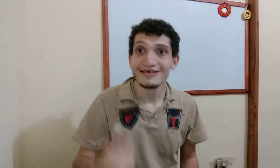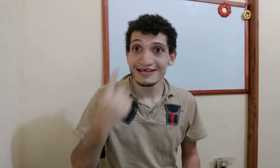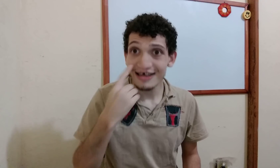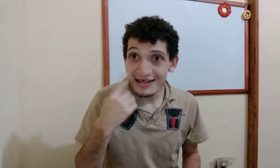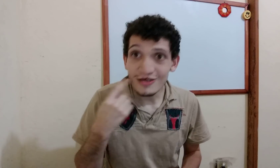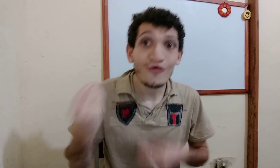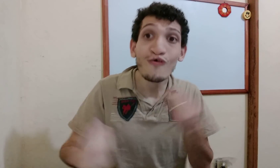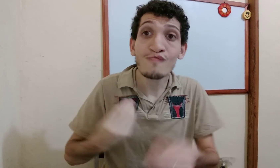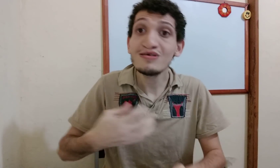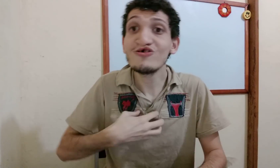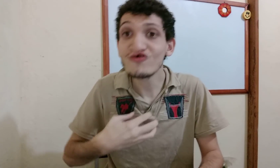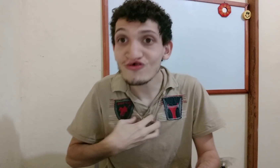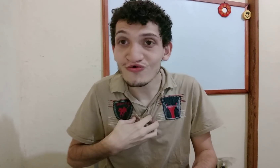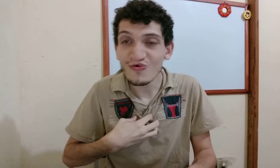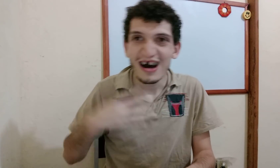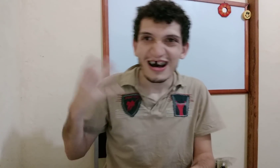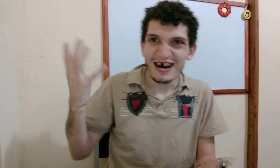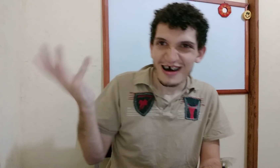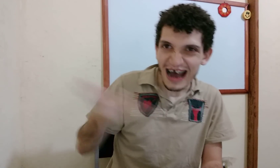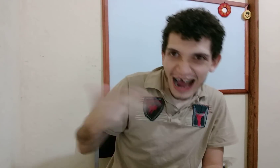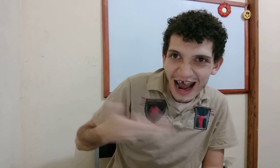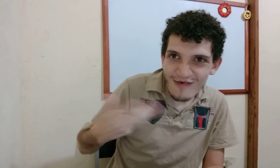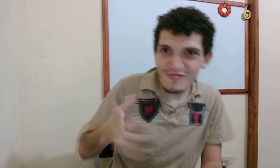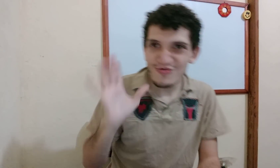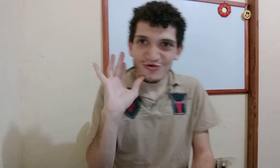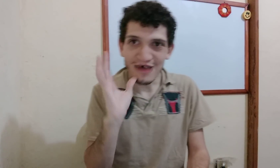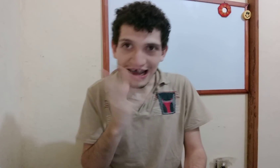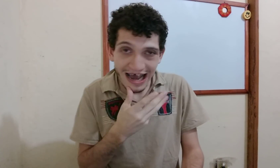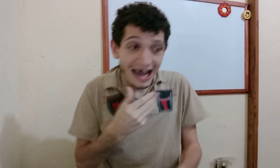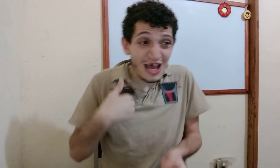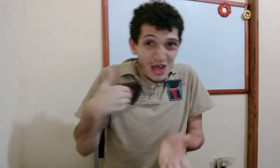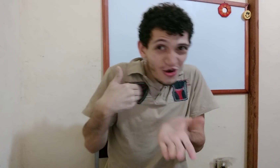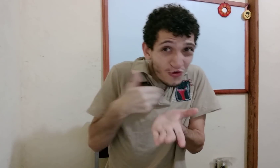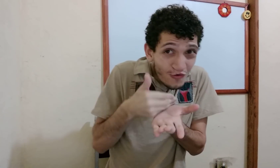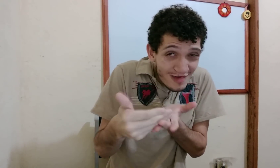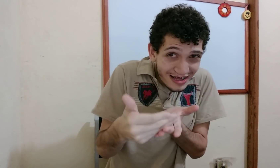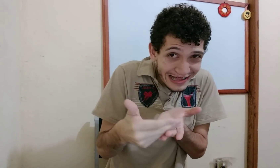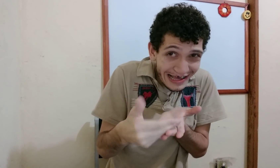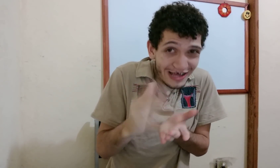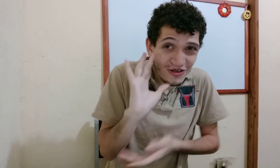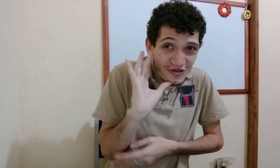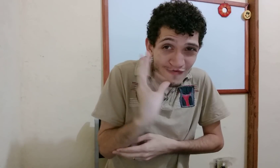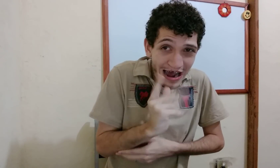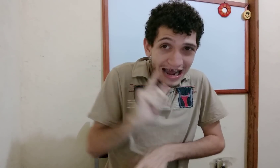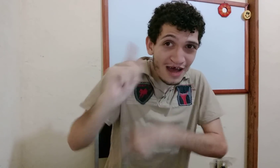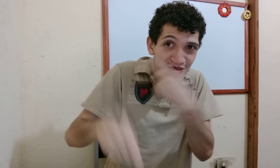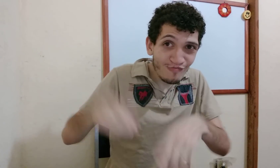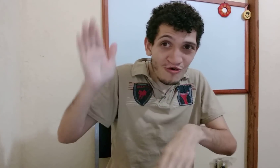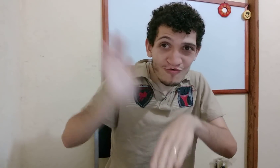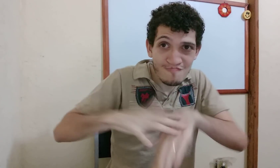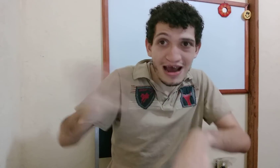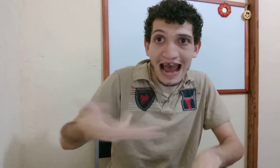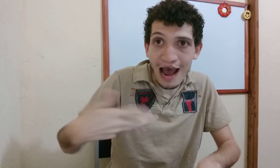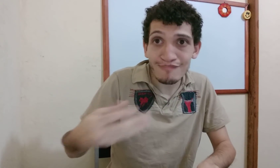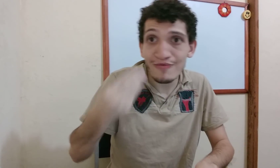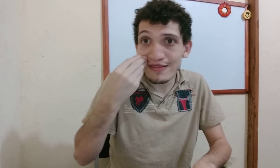E aí, como você sentiu? Rápido, devagar. Eu comecei devagar, depois fui mais rápido. Tá